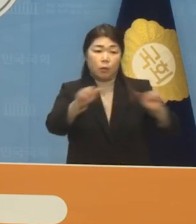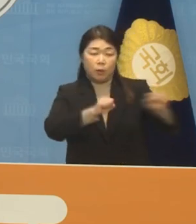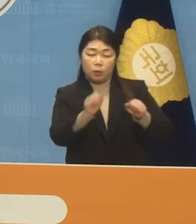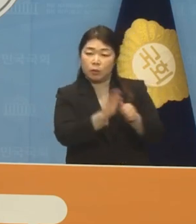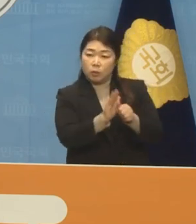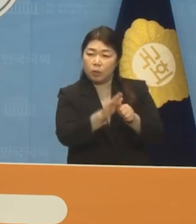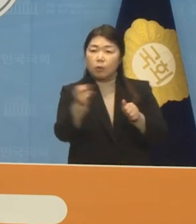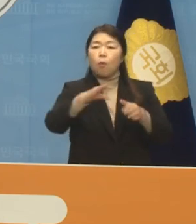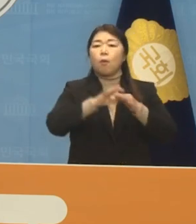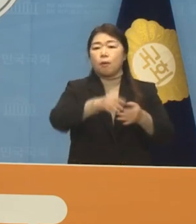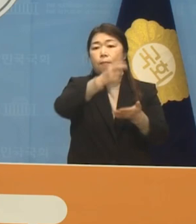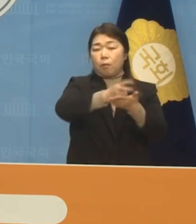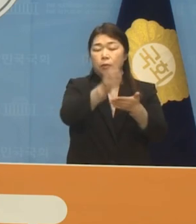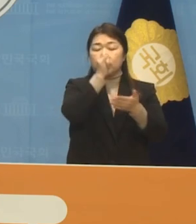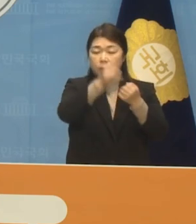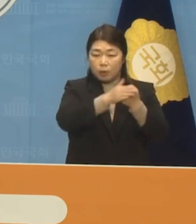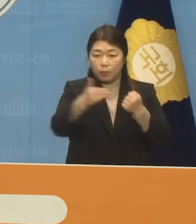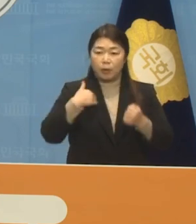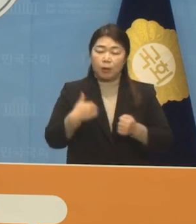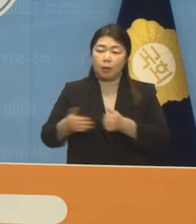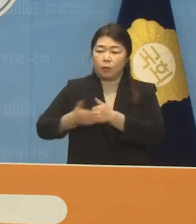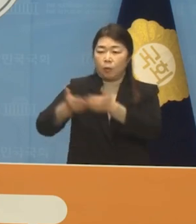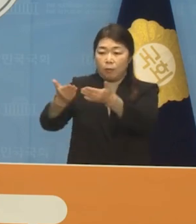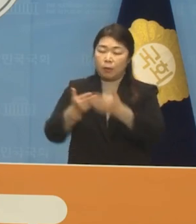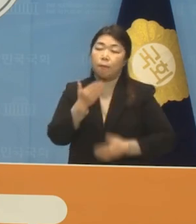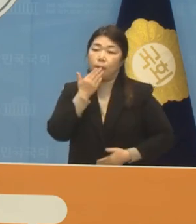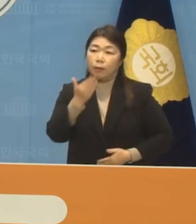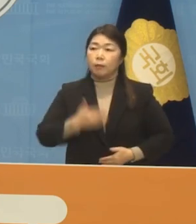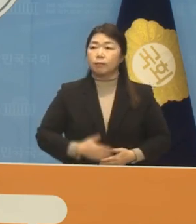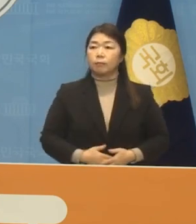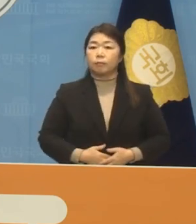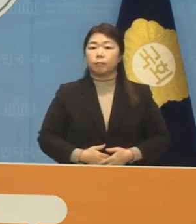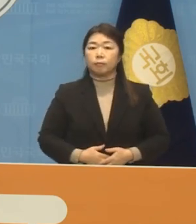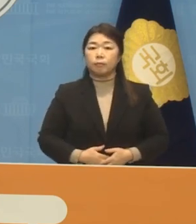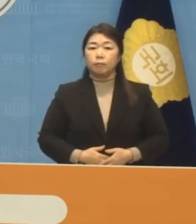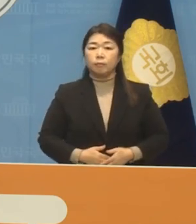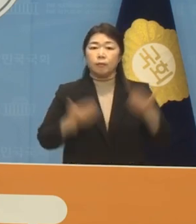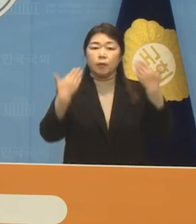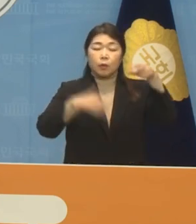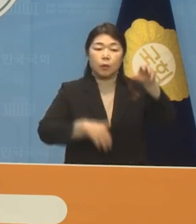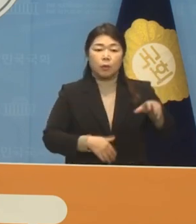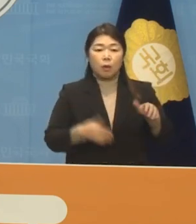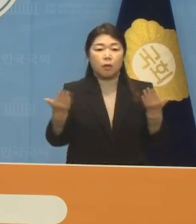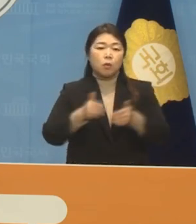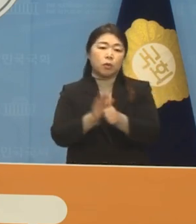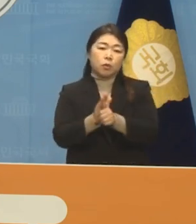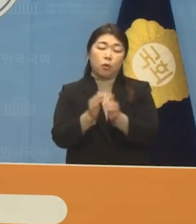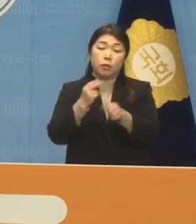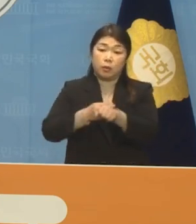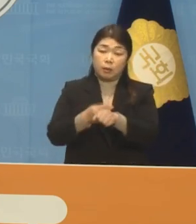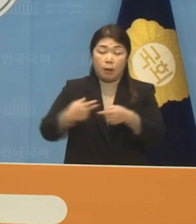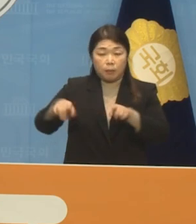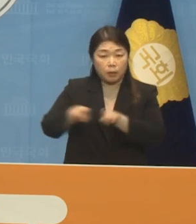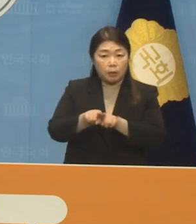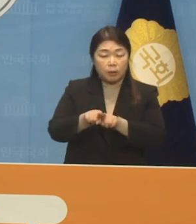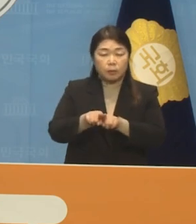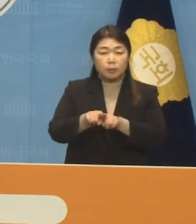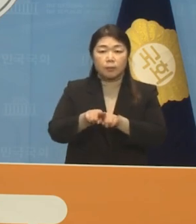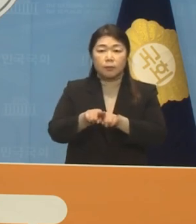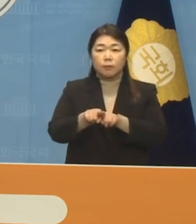등에 관한 법률이 있기 때문에 가능한 일입니다. 학교에서는 근로지원인 선생님이 함께